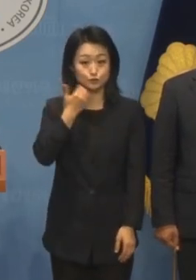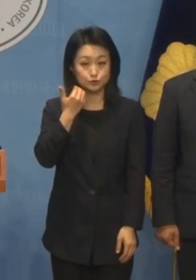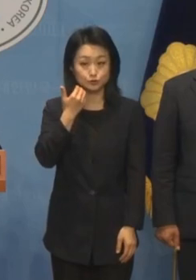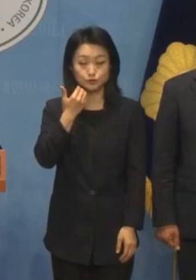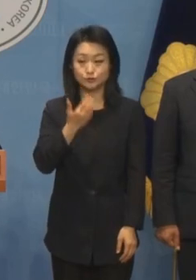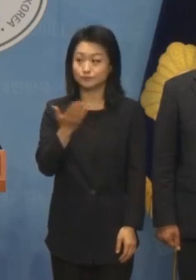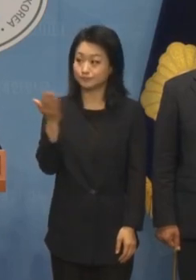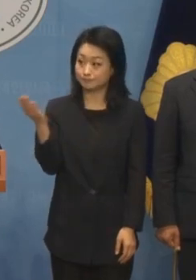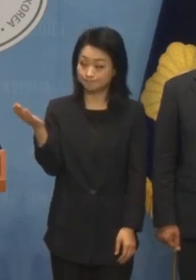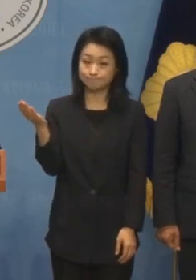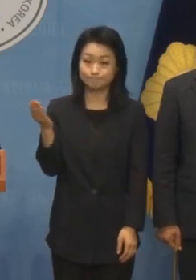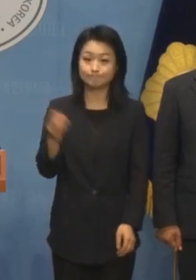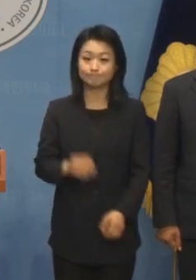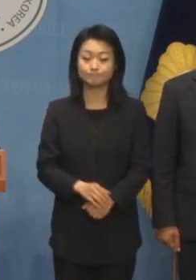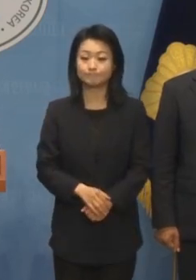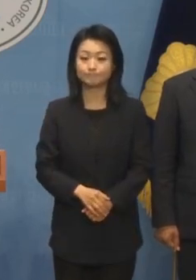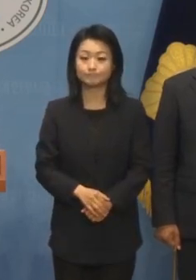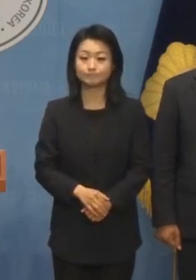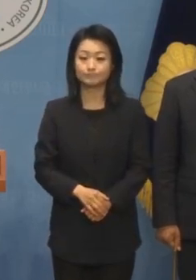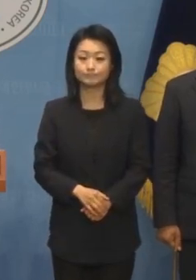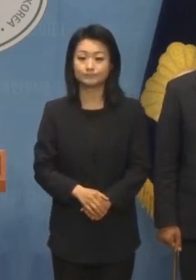제 오른쪽부터요.